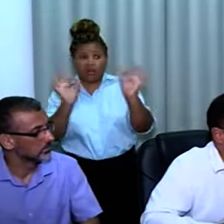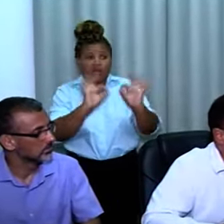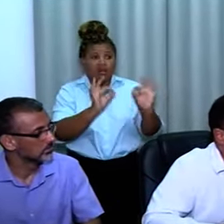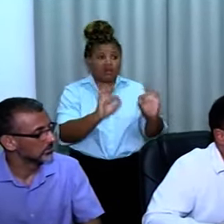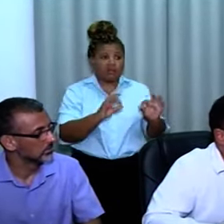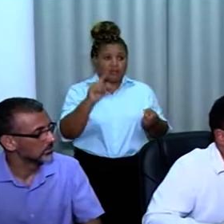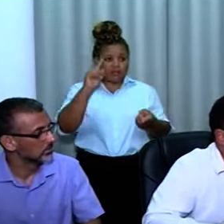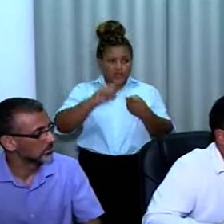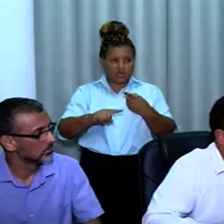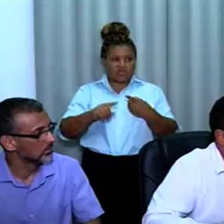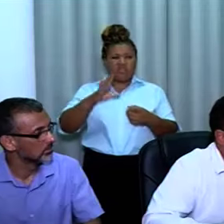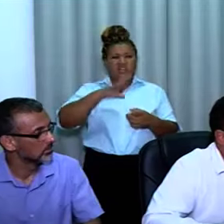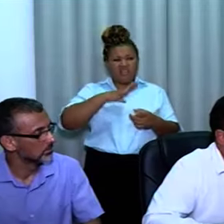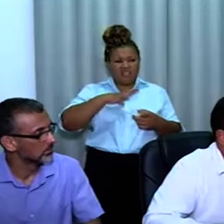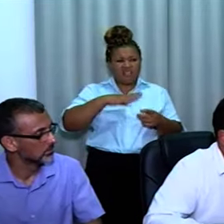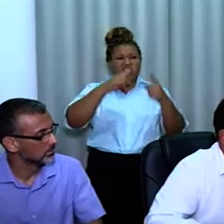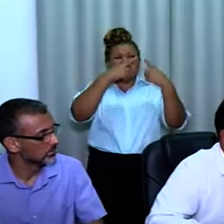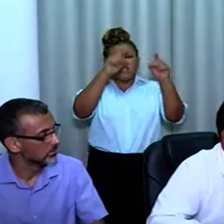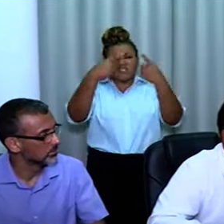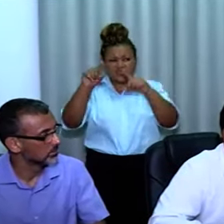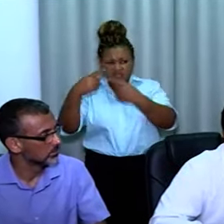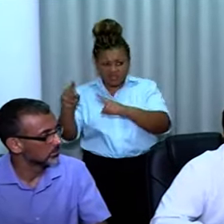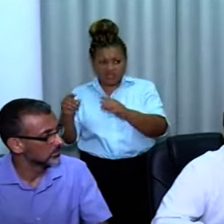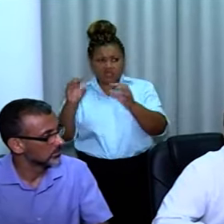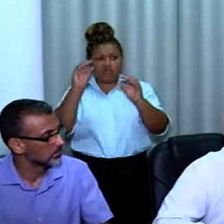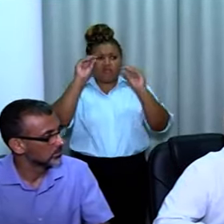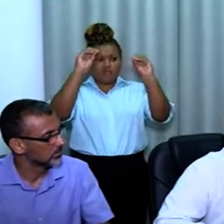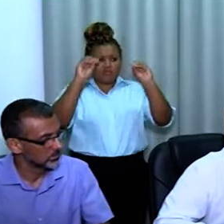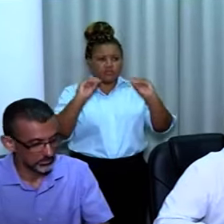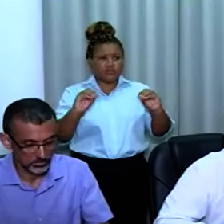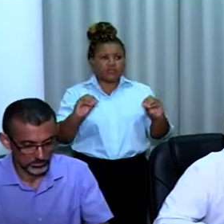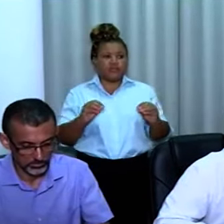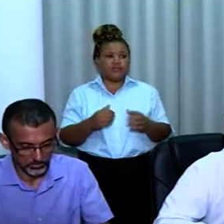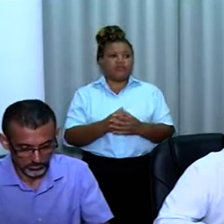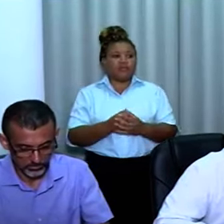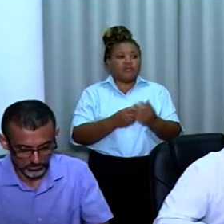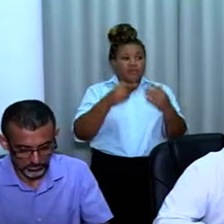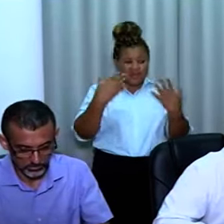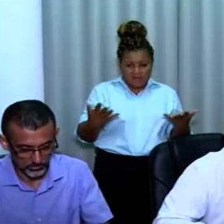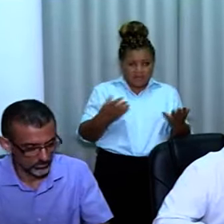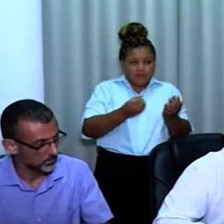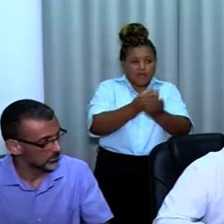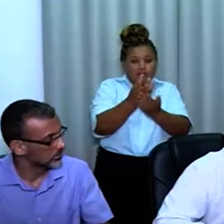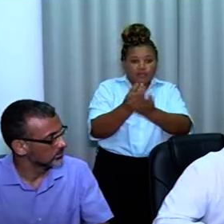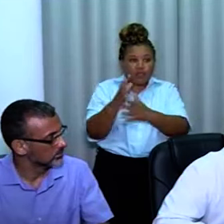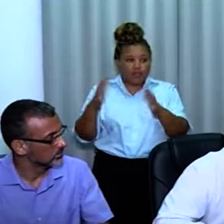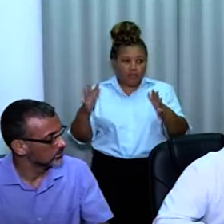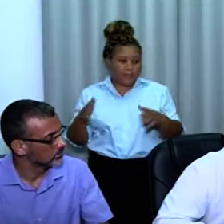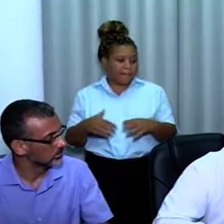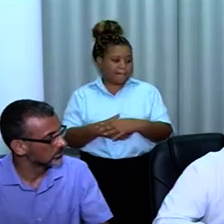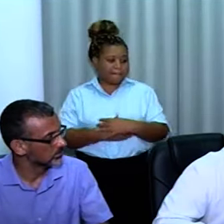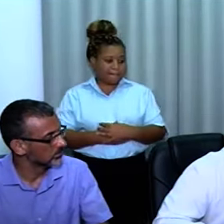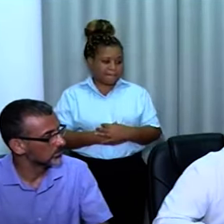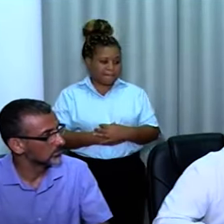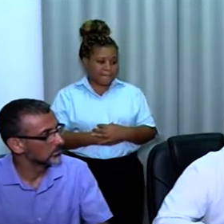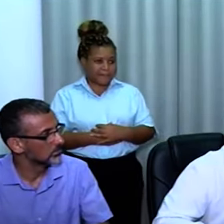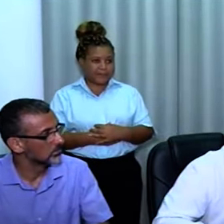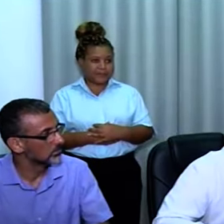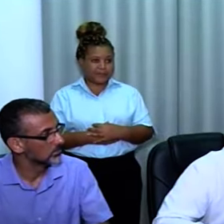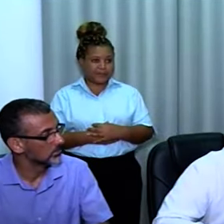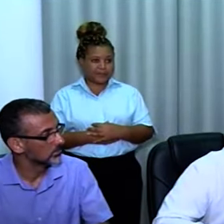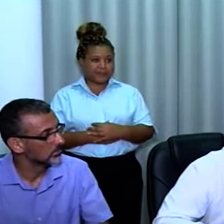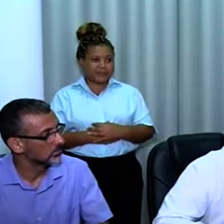Oui, nous, ça a fait panic buying là. Nous, la Chine fait sa mistake. Tout un pays qui donne un sable qui